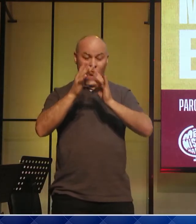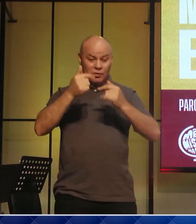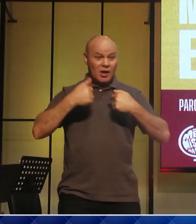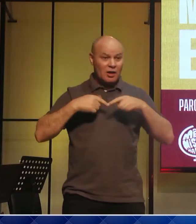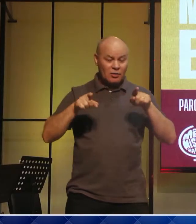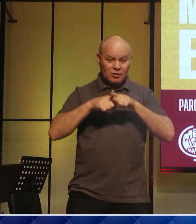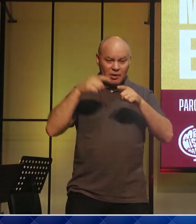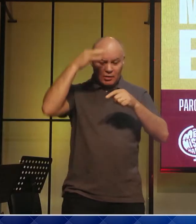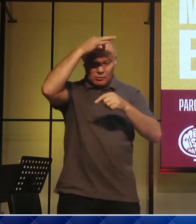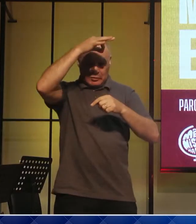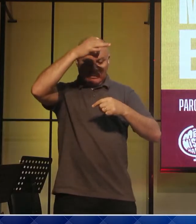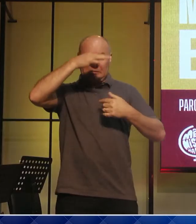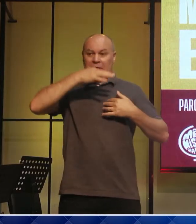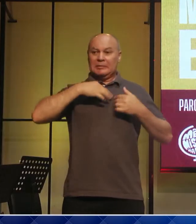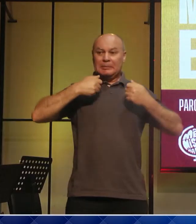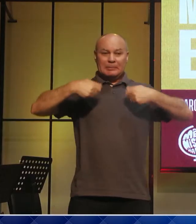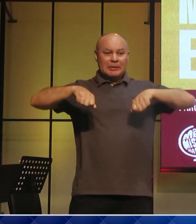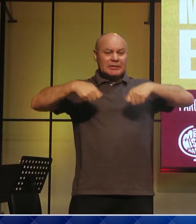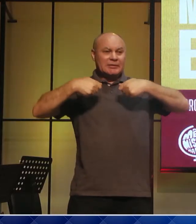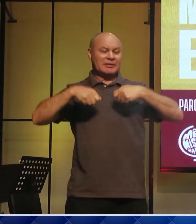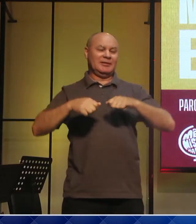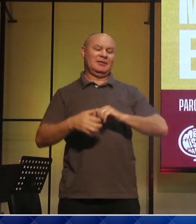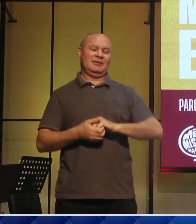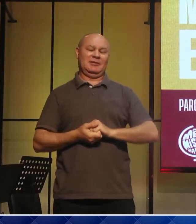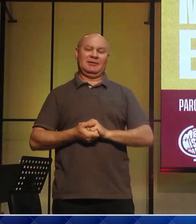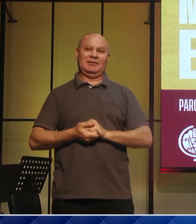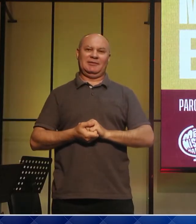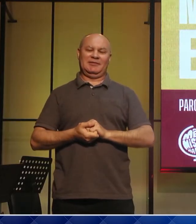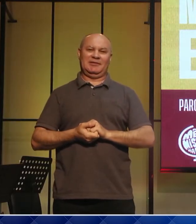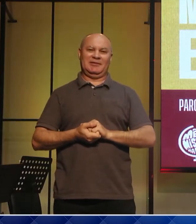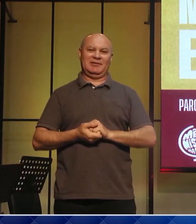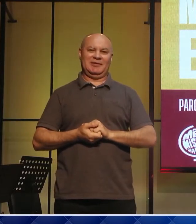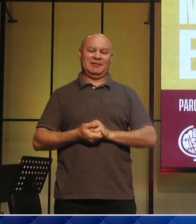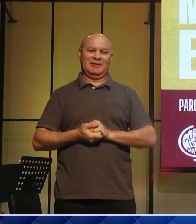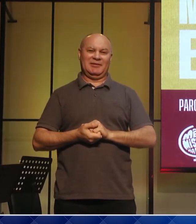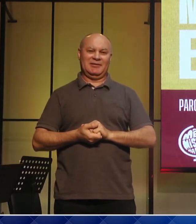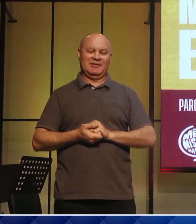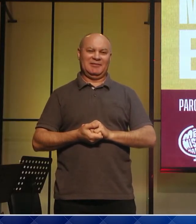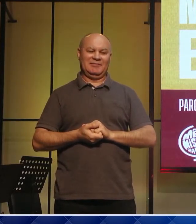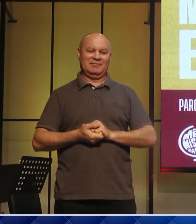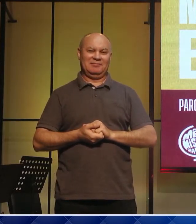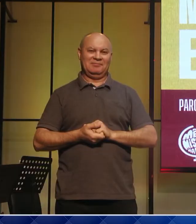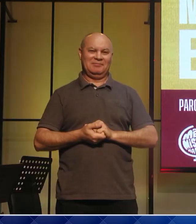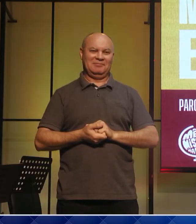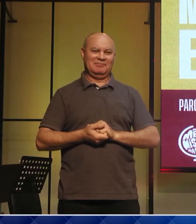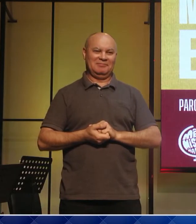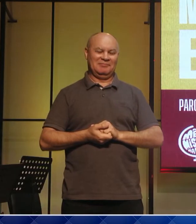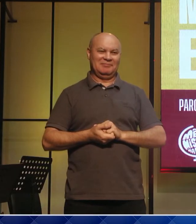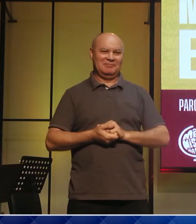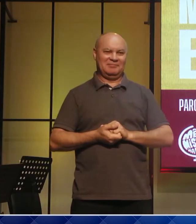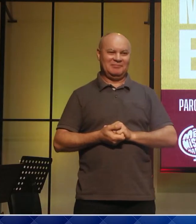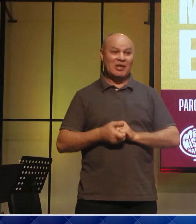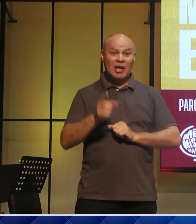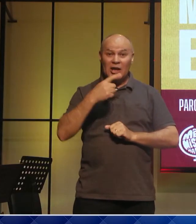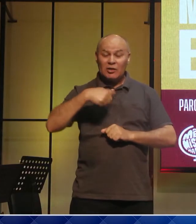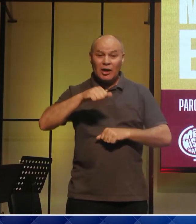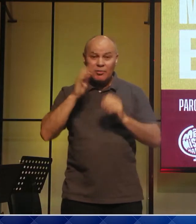Imagine, a santificação não é em meu favor, tem que ser em favor de vocês.